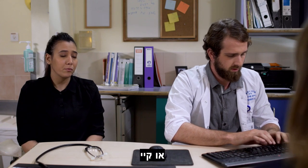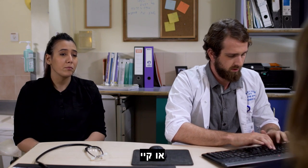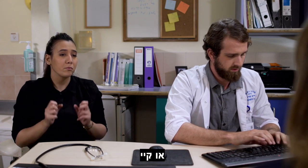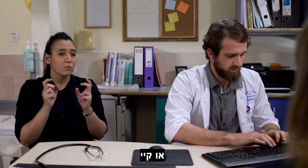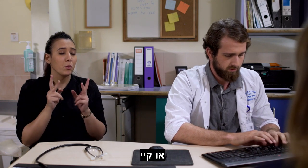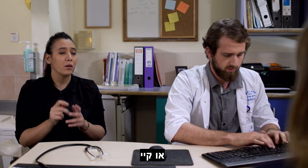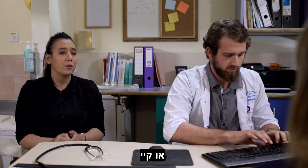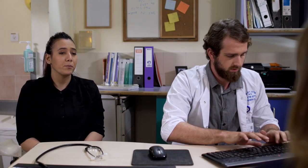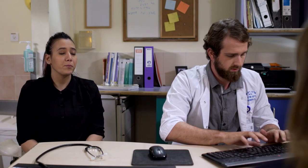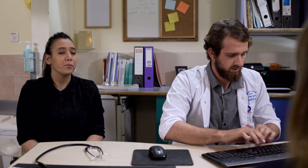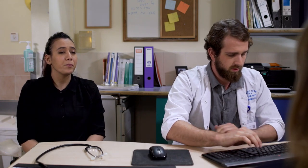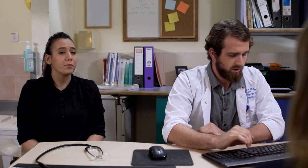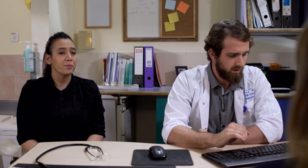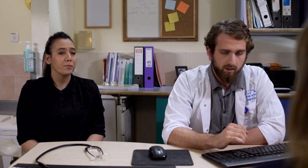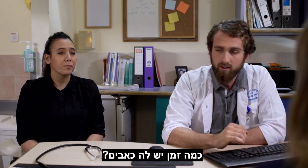אוקיי.